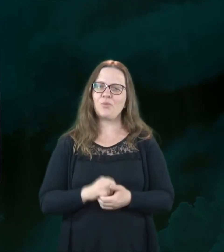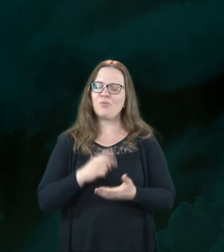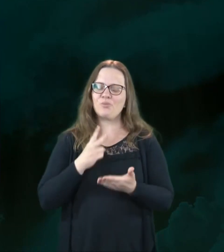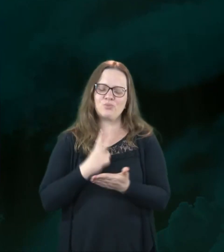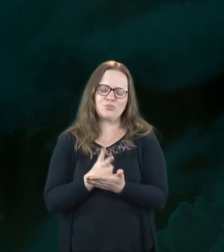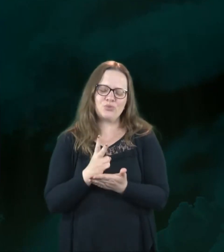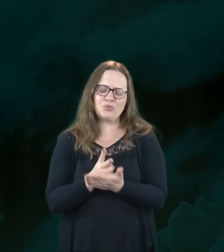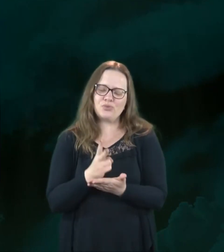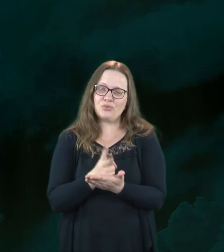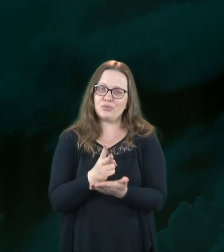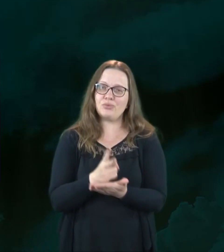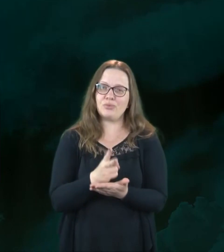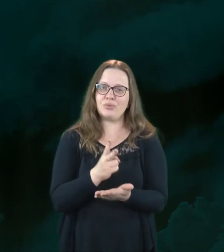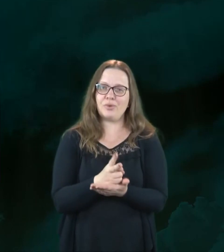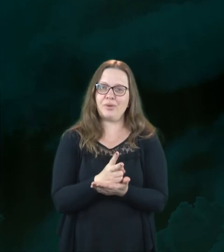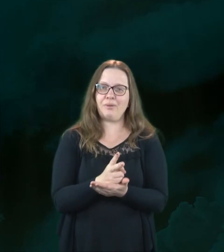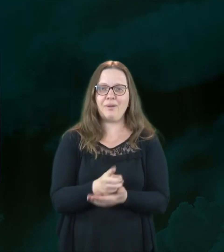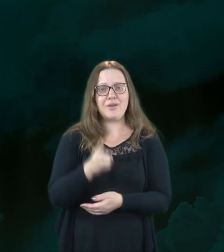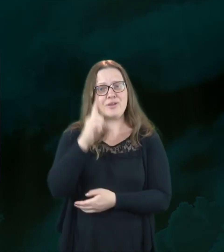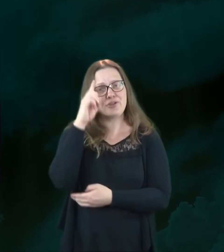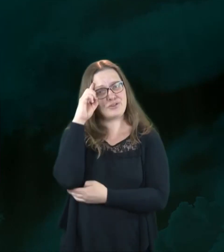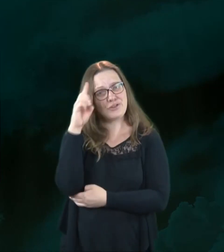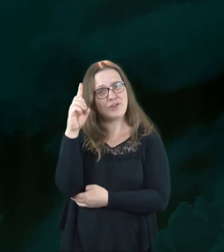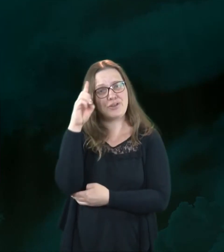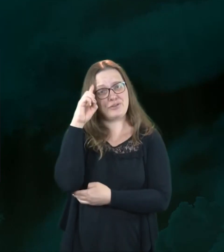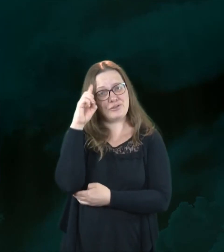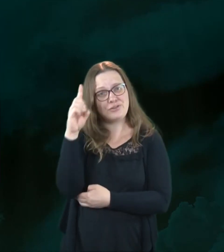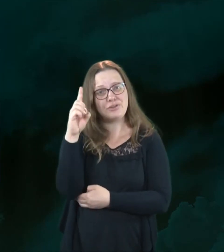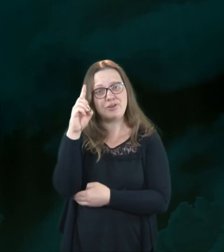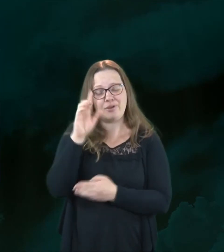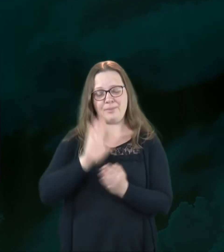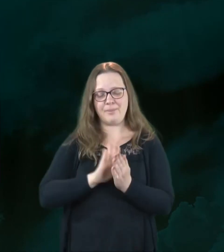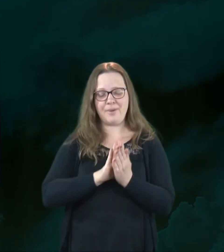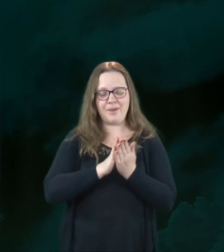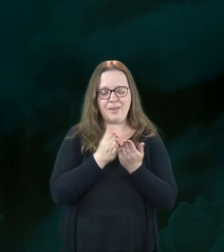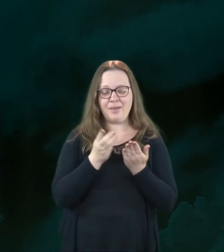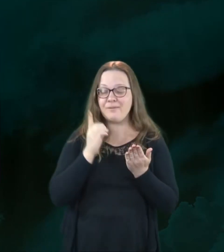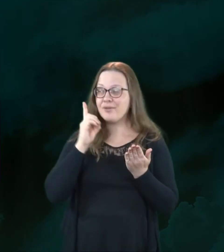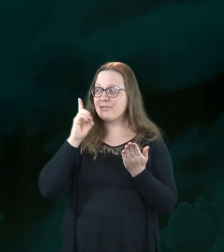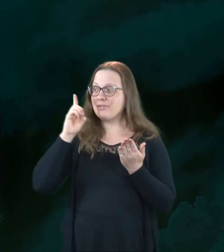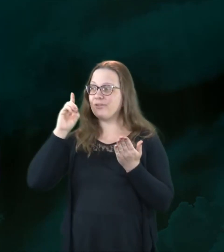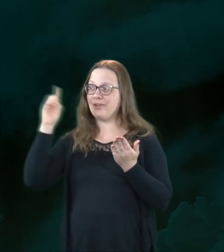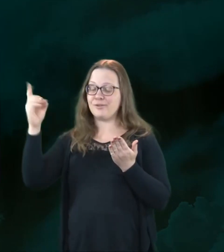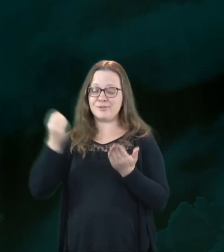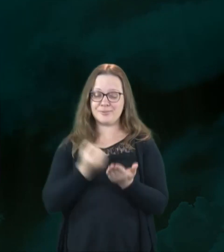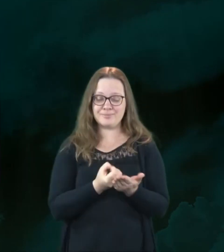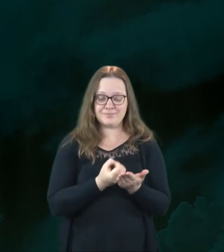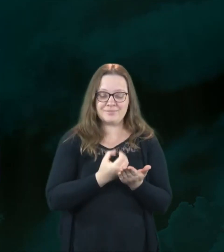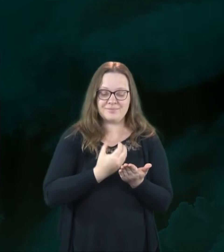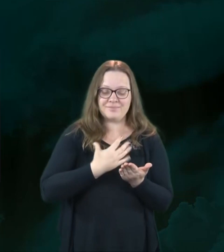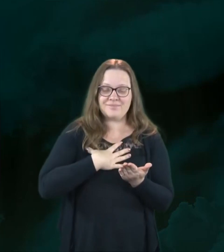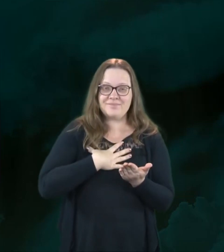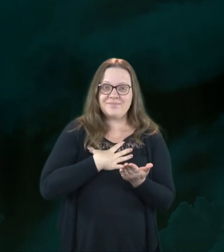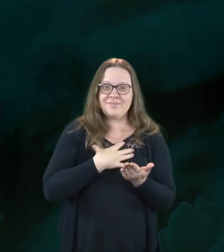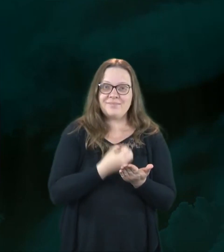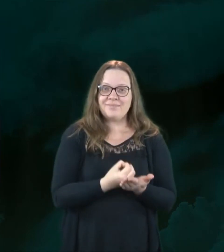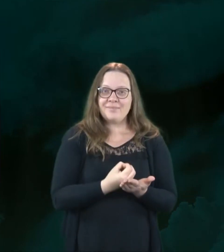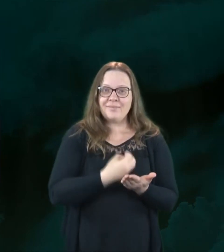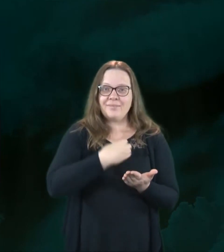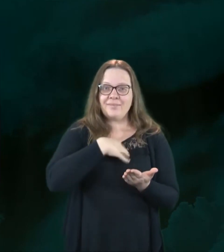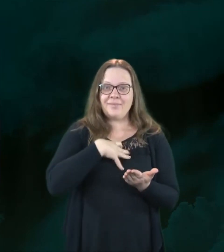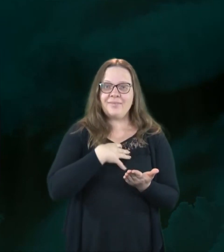continuamente for recebendo a palavra do Evangelho, a palavra profética, a palavra que Deus está